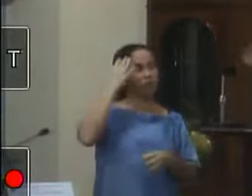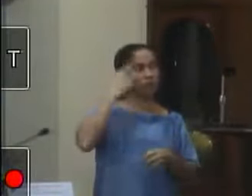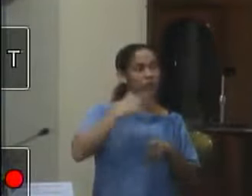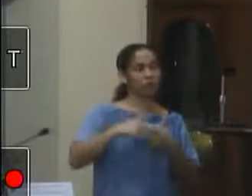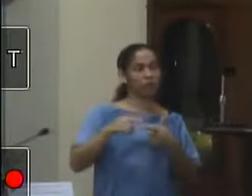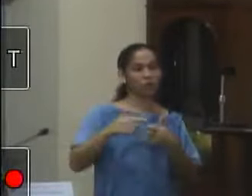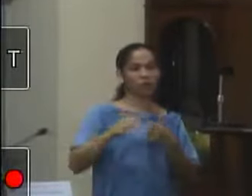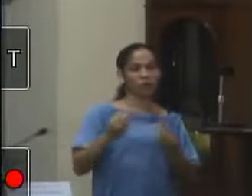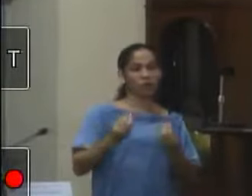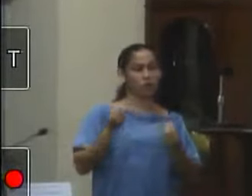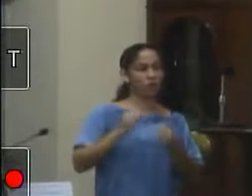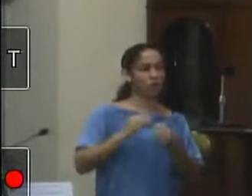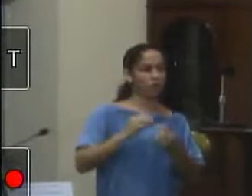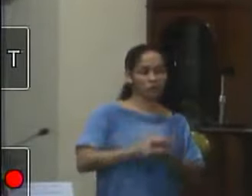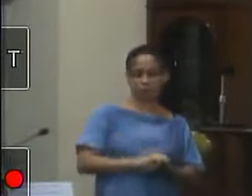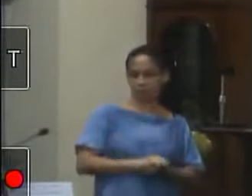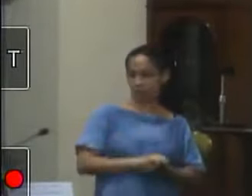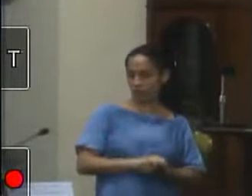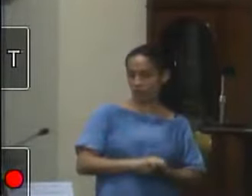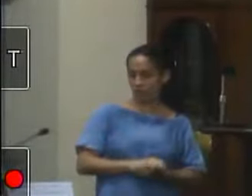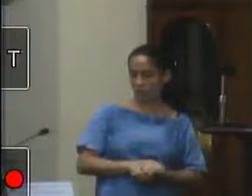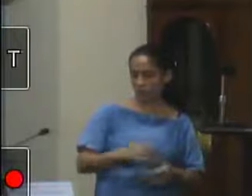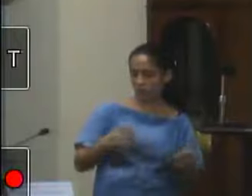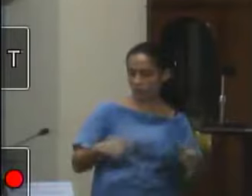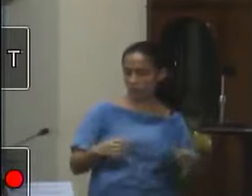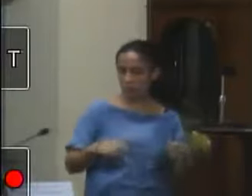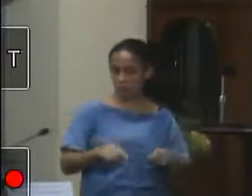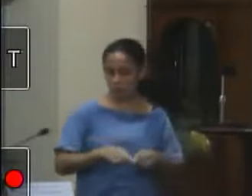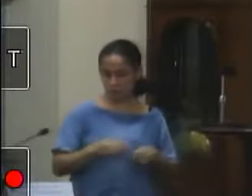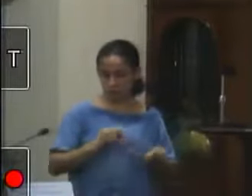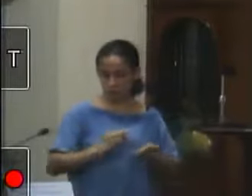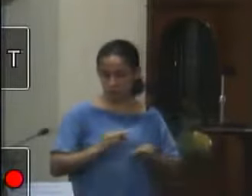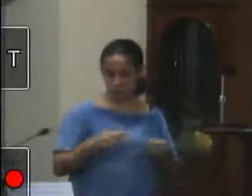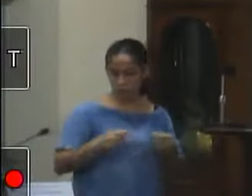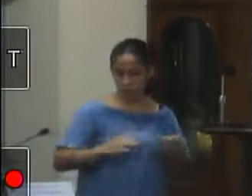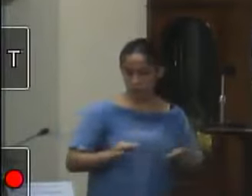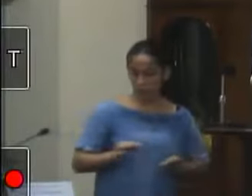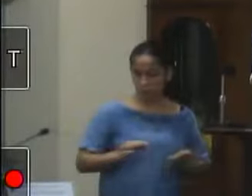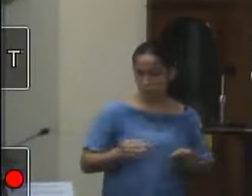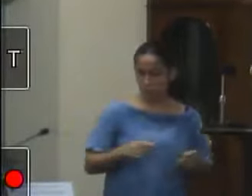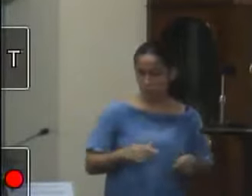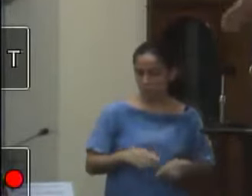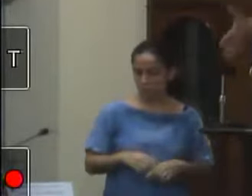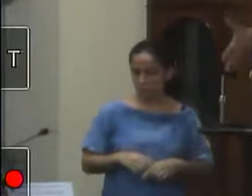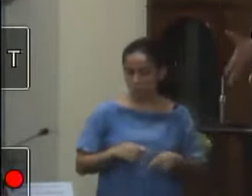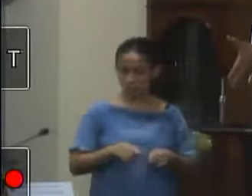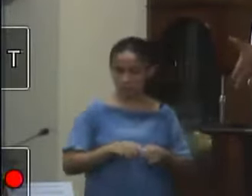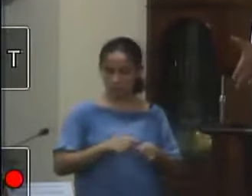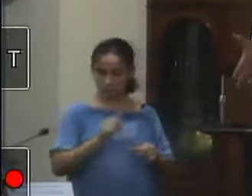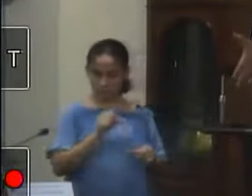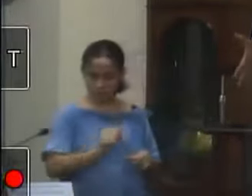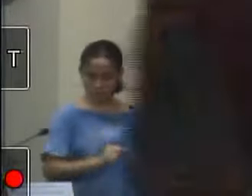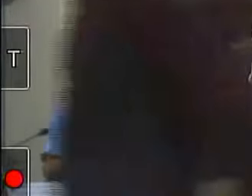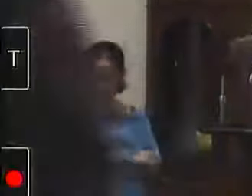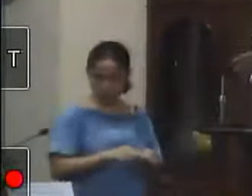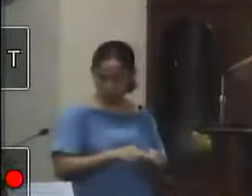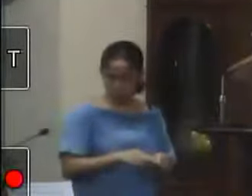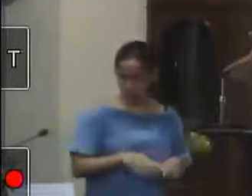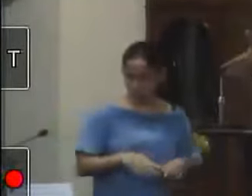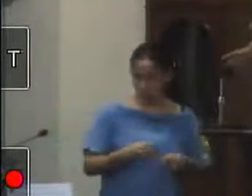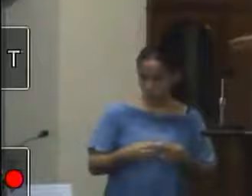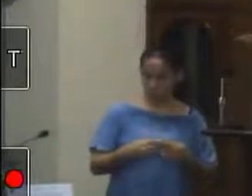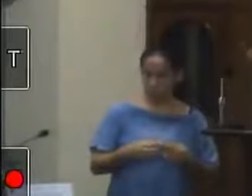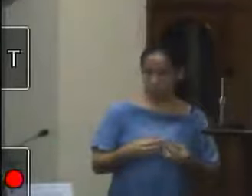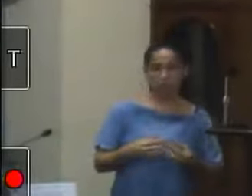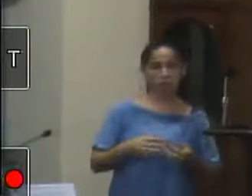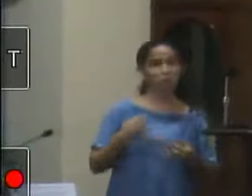caminhão aí que o André está conseguindo para o município resolver o problema de coleta seletiva dentro do município e diminuir. Que a coleta seletiva dentro